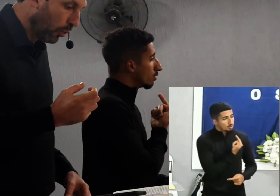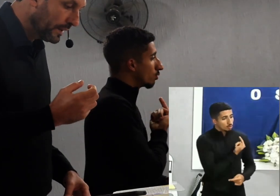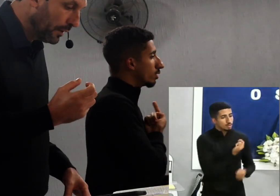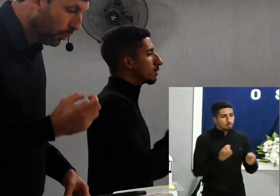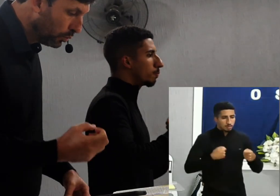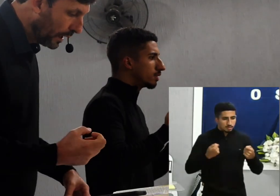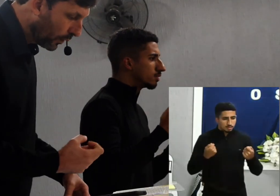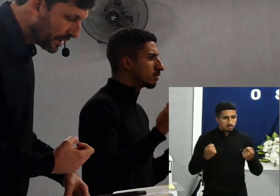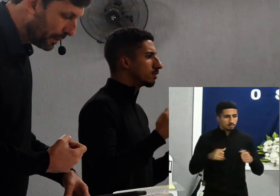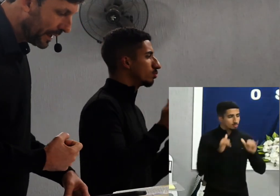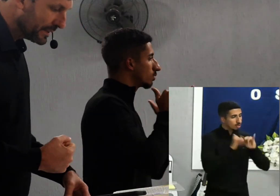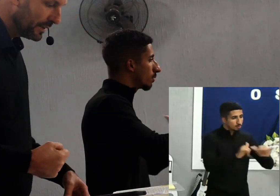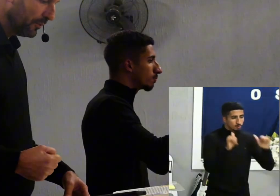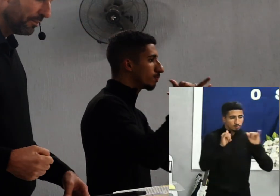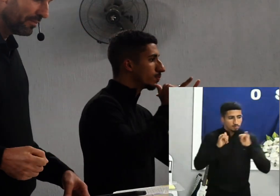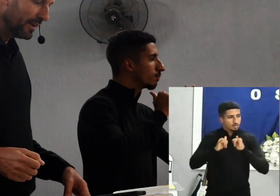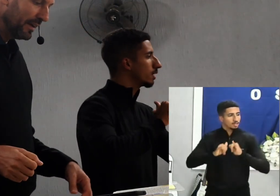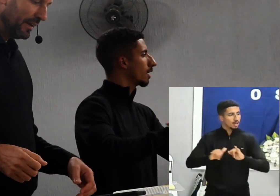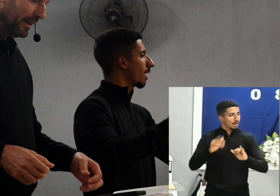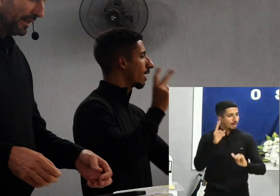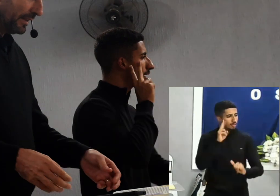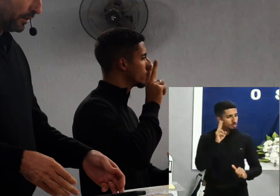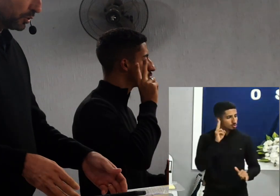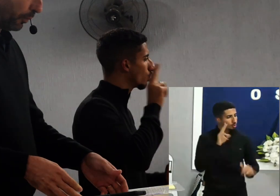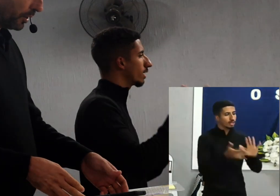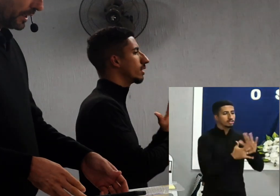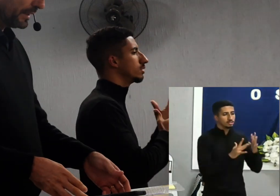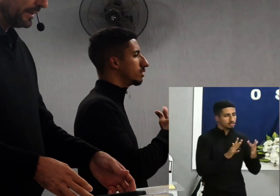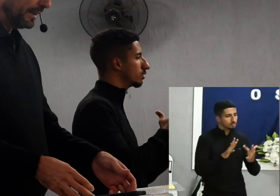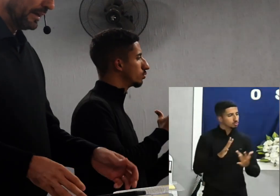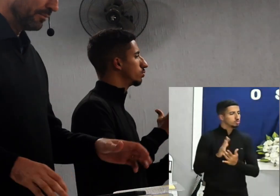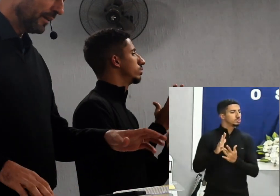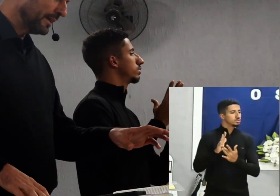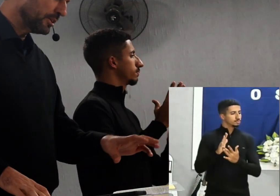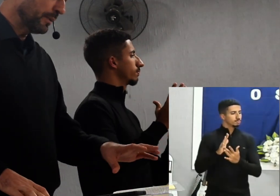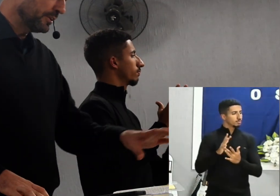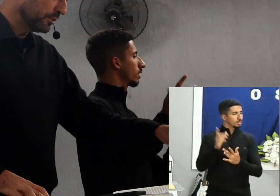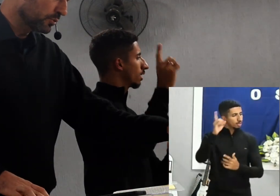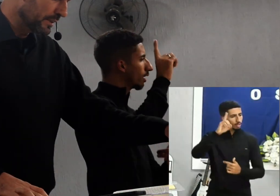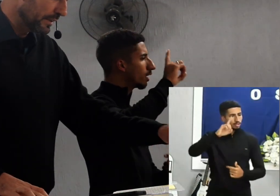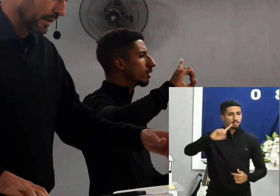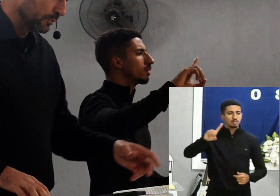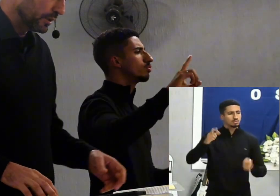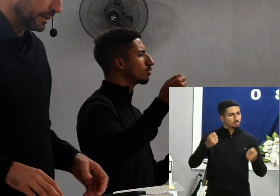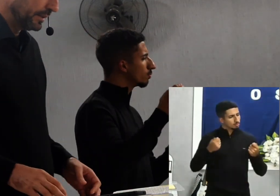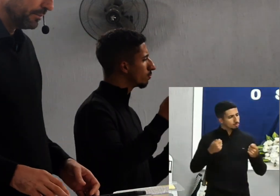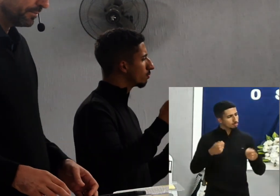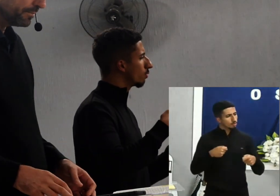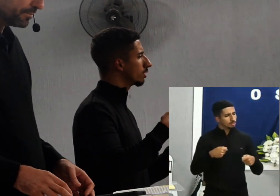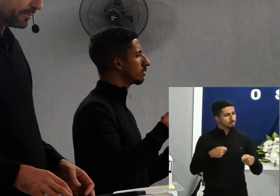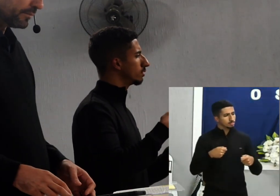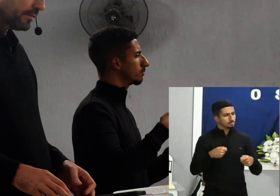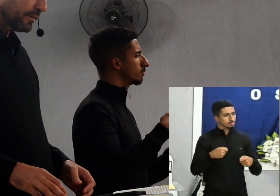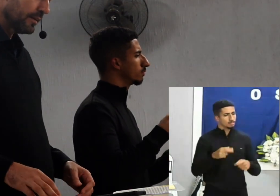Esse é o conteúdo da nossa pregação. Deus pode atender a esses pedidos que citamos